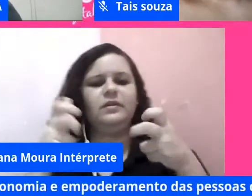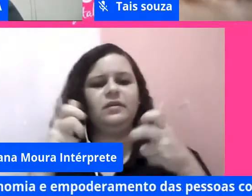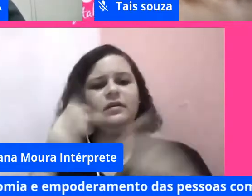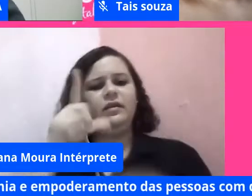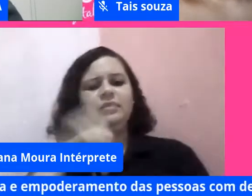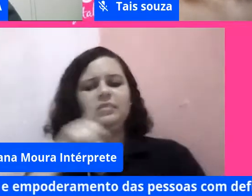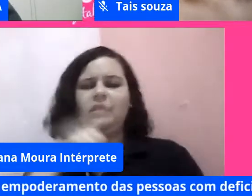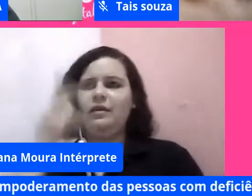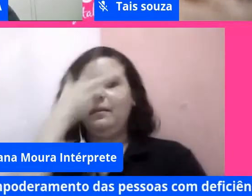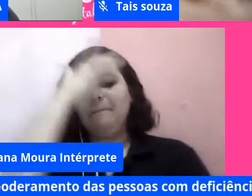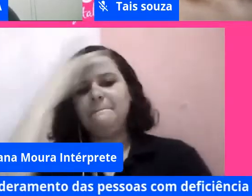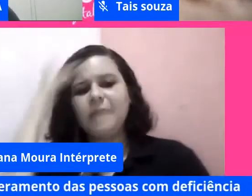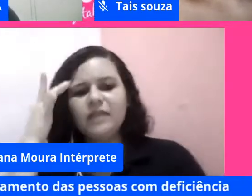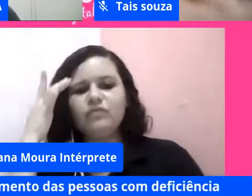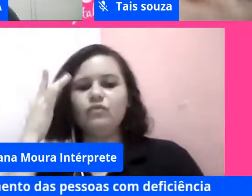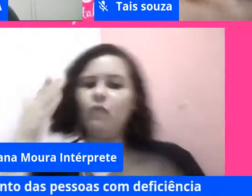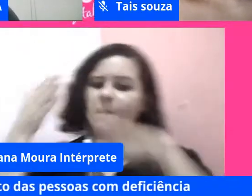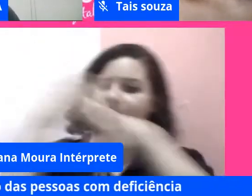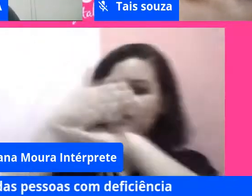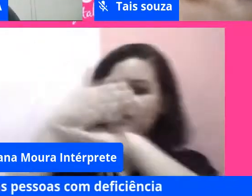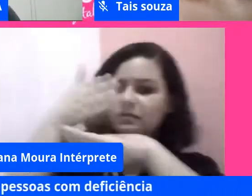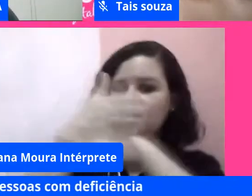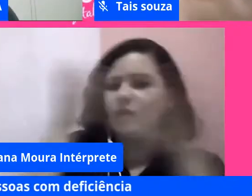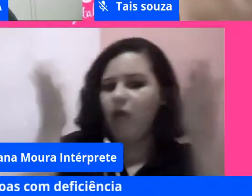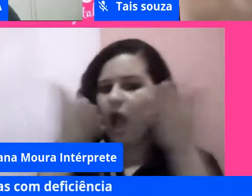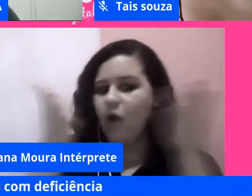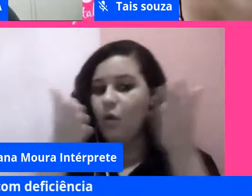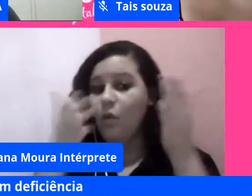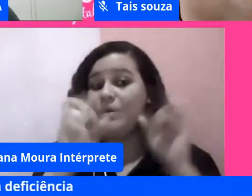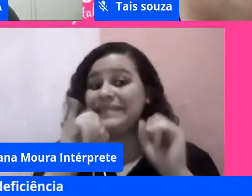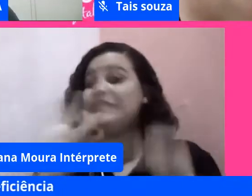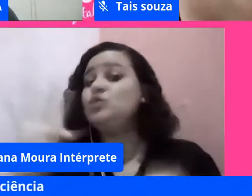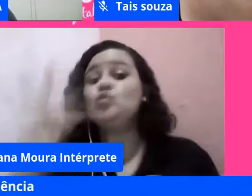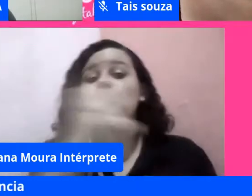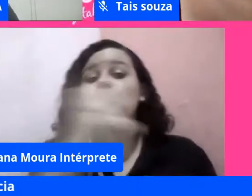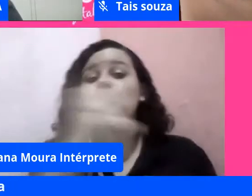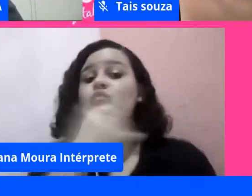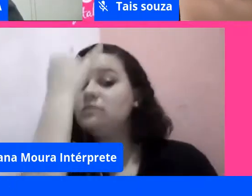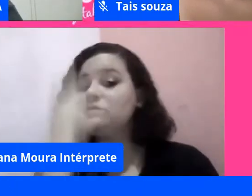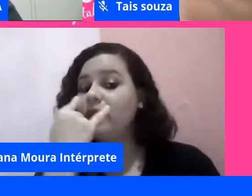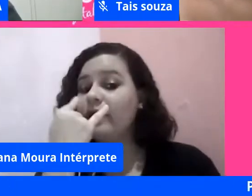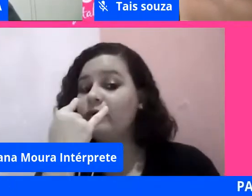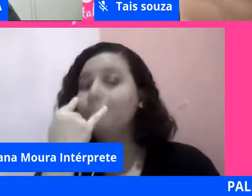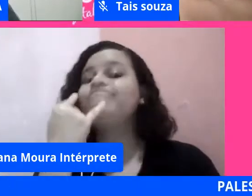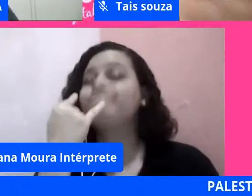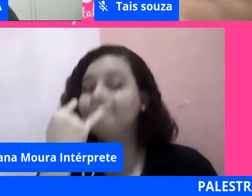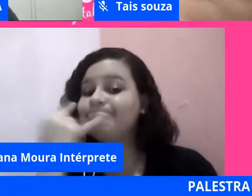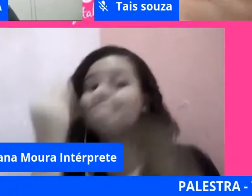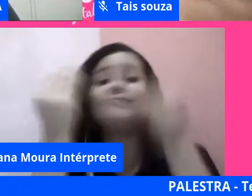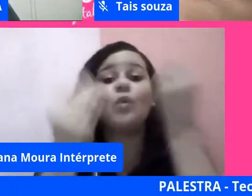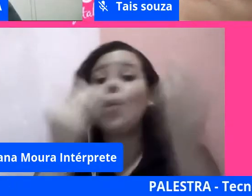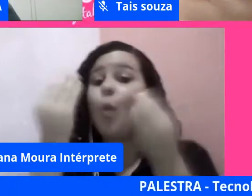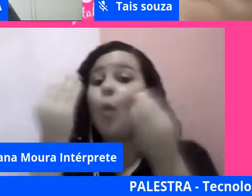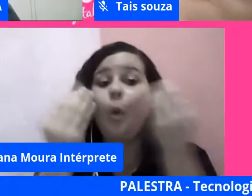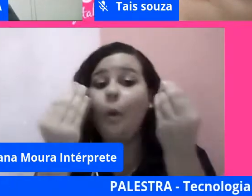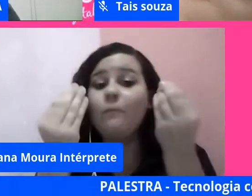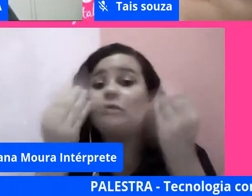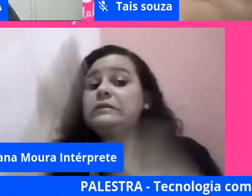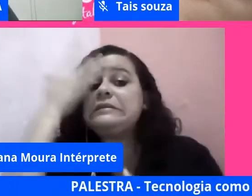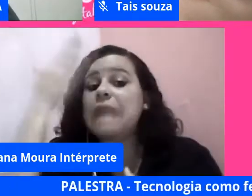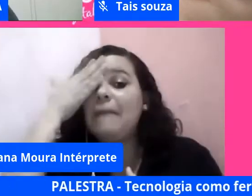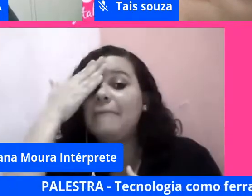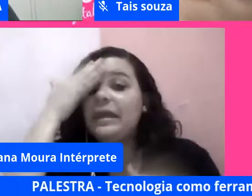aqueles, né, eventualmente, que estão participando, fôssemos uma pessoa cega, nós ficaríamos absolutamente sem saber o que estava